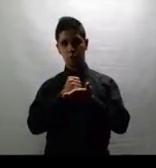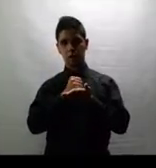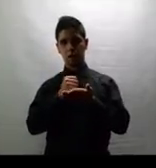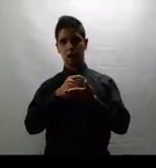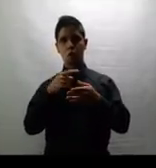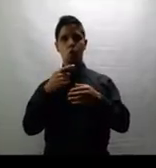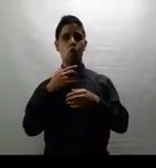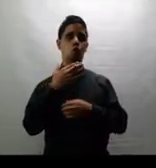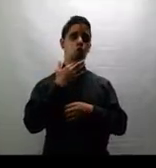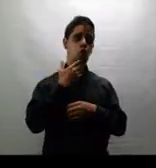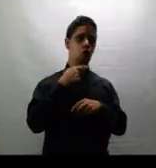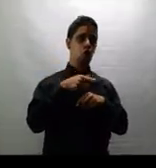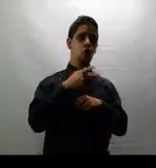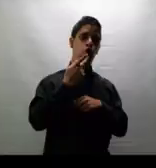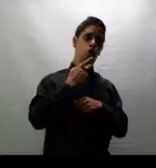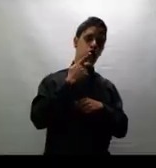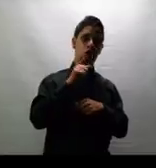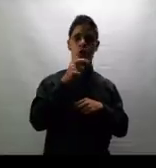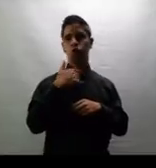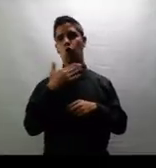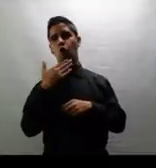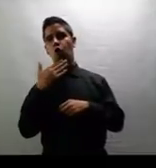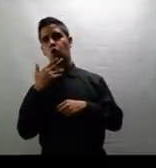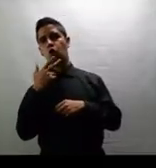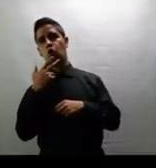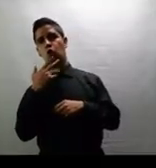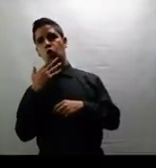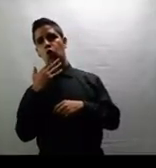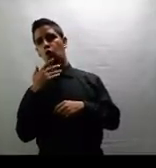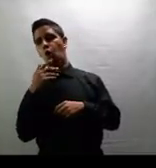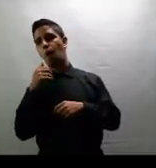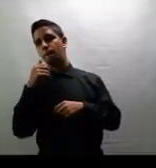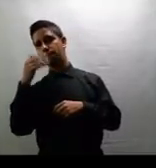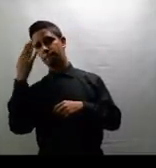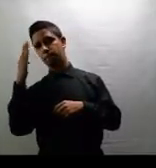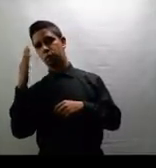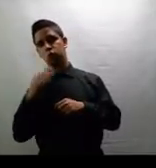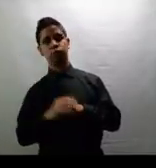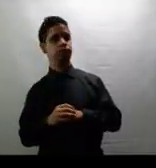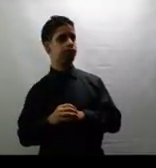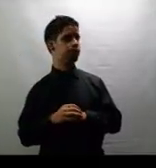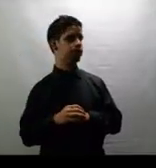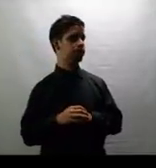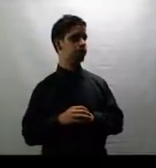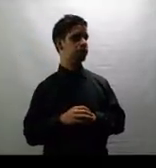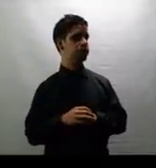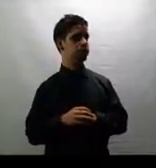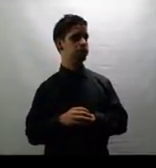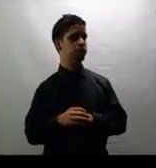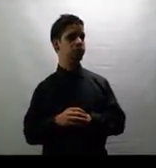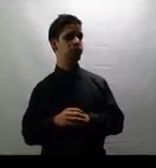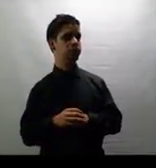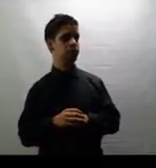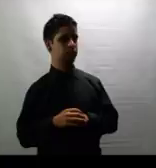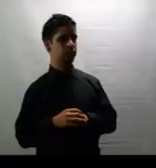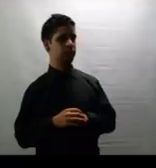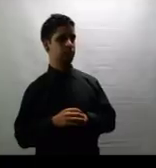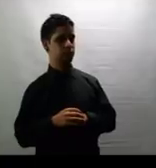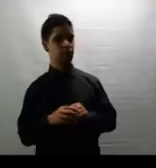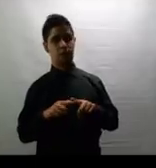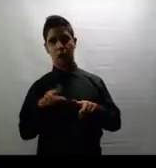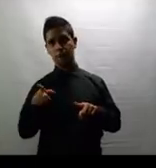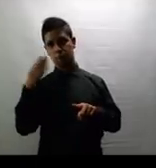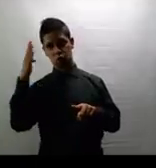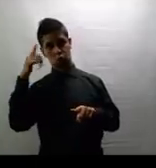todavía nacido cuando eso se dice que sirve para que puedas borrar la tinta del